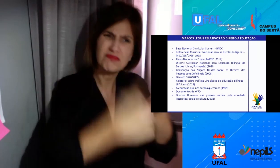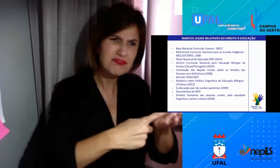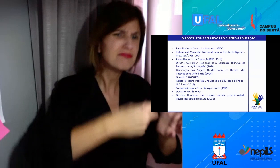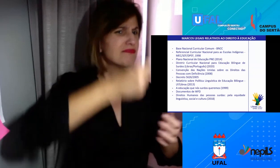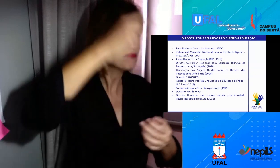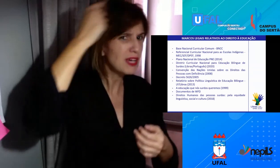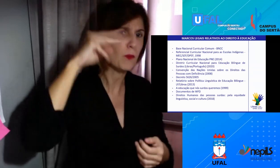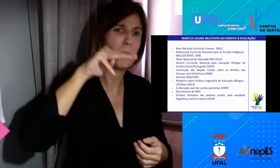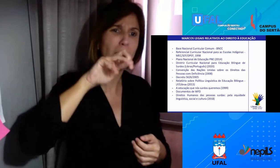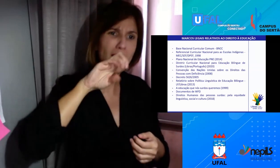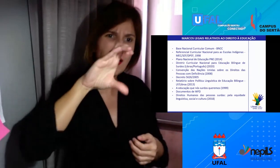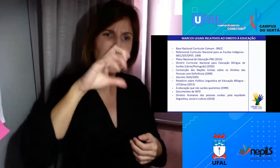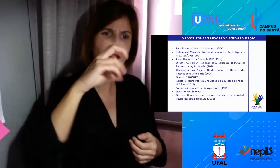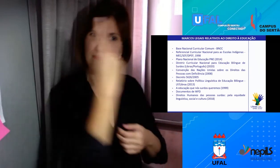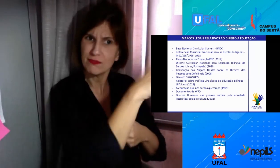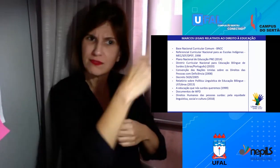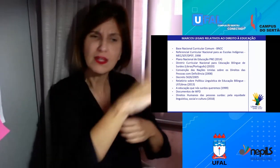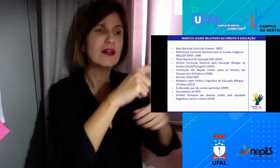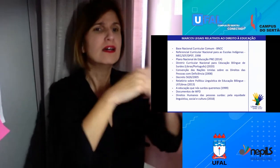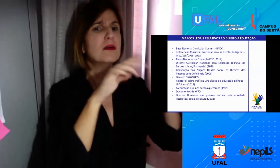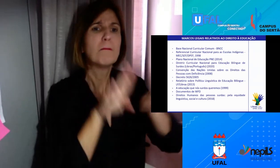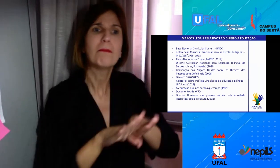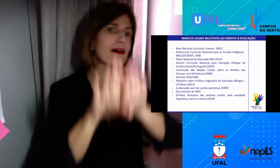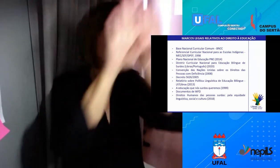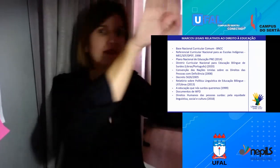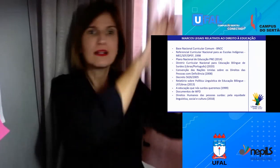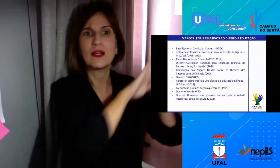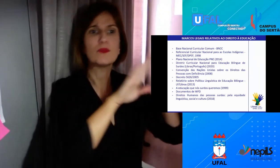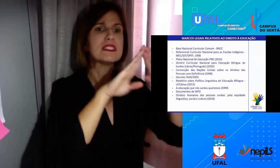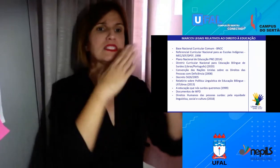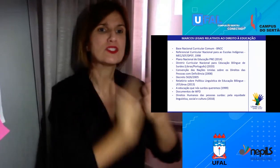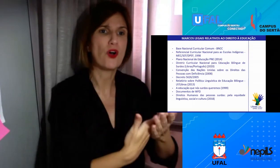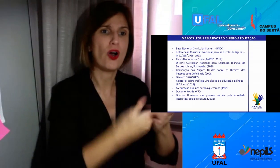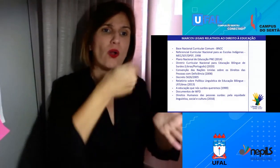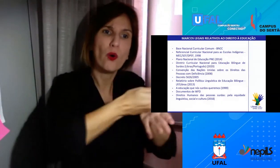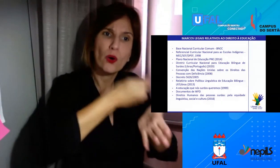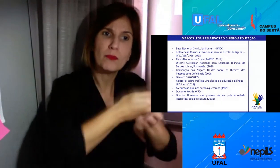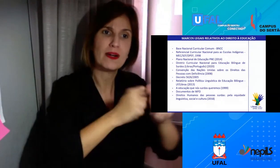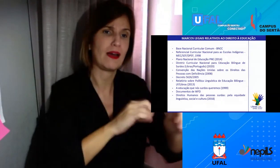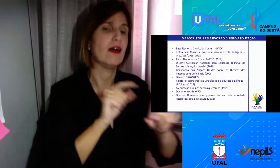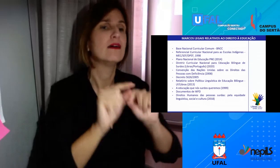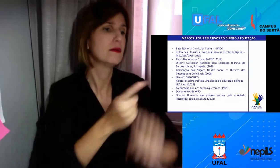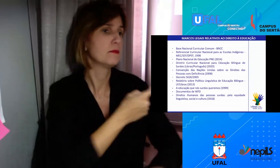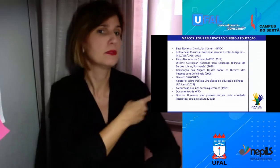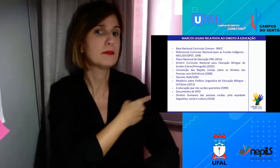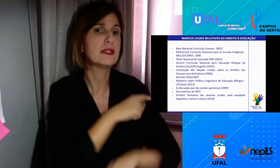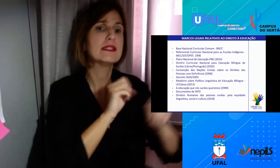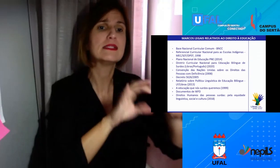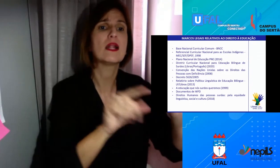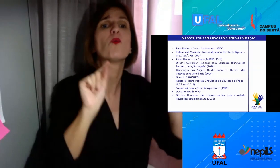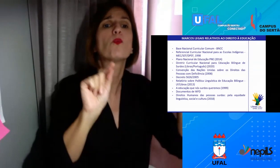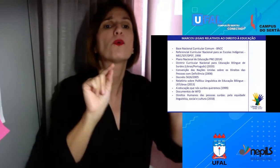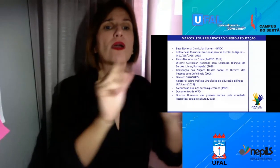Nacional Curricular, né, para o ensino, e ela é do MEC, né, e